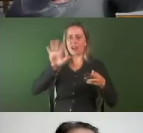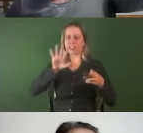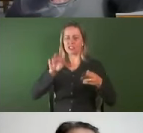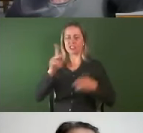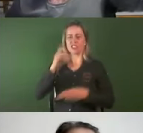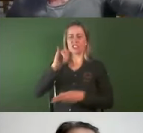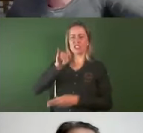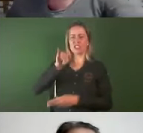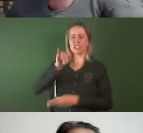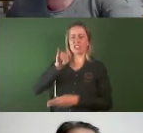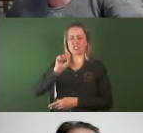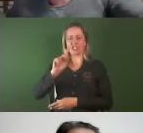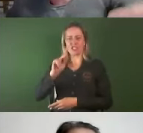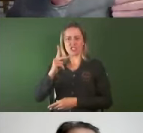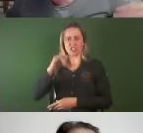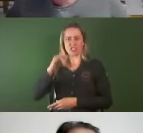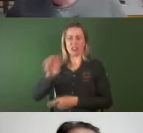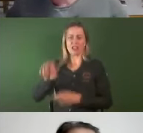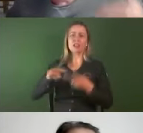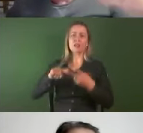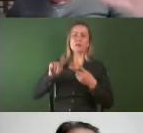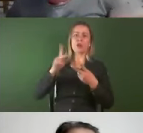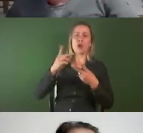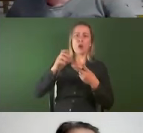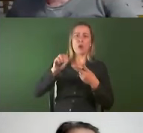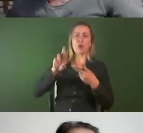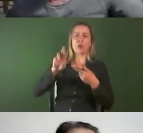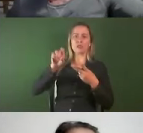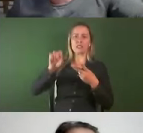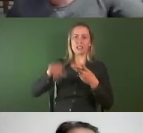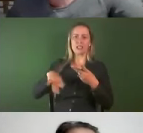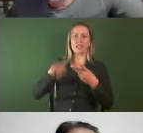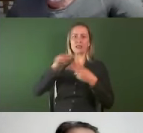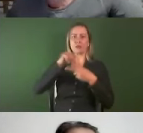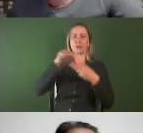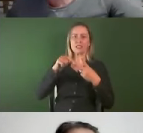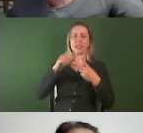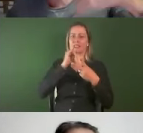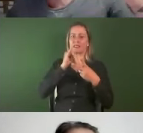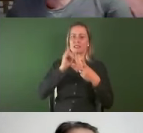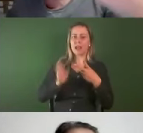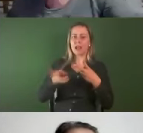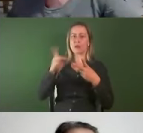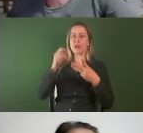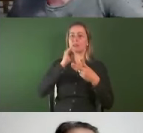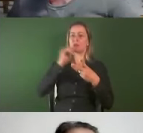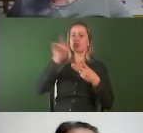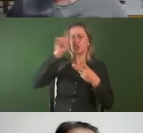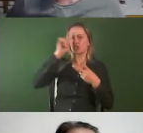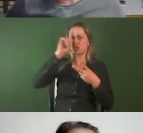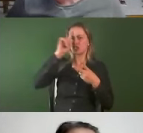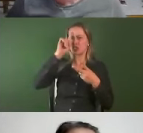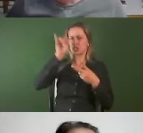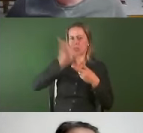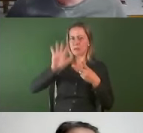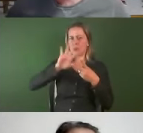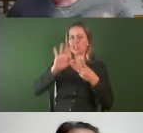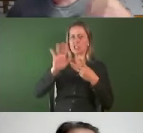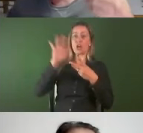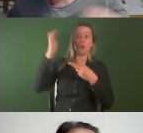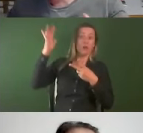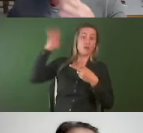do Hokusai, sempre num primeiro plano as pessoas num cotidiano banal e o fundo uma paisagem, né?